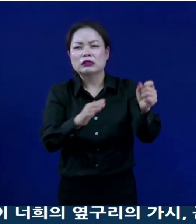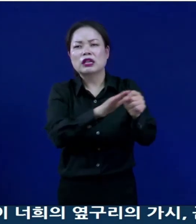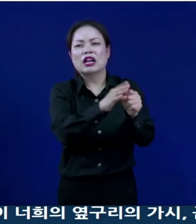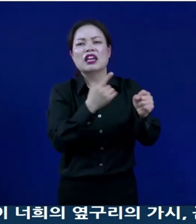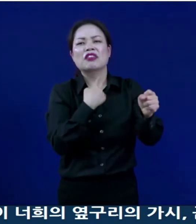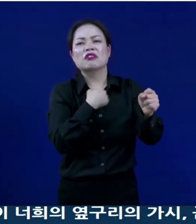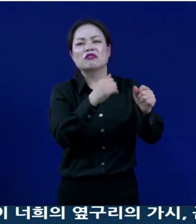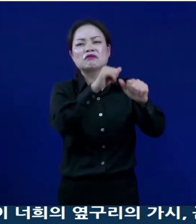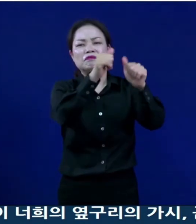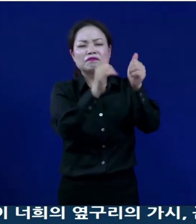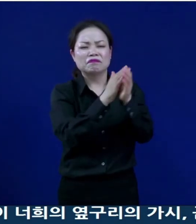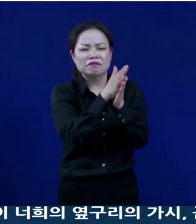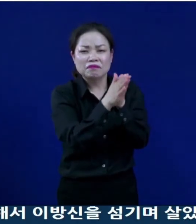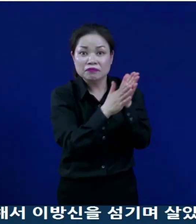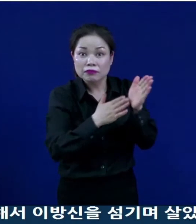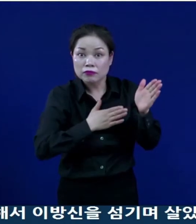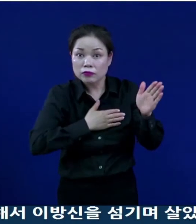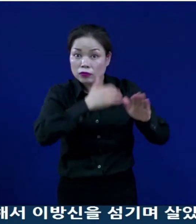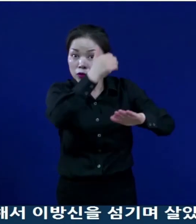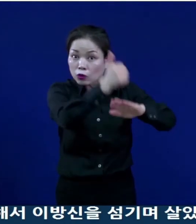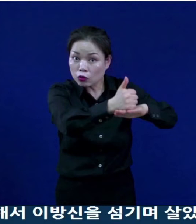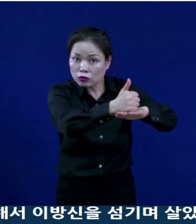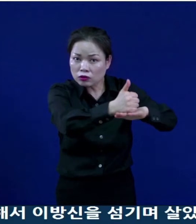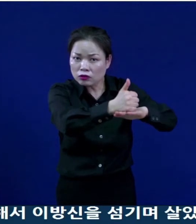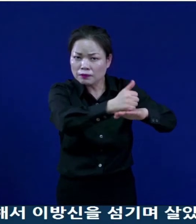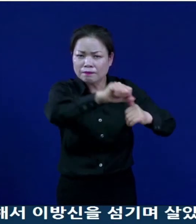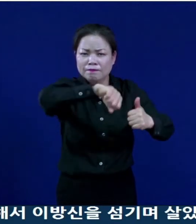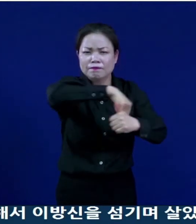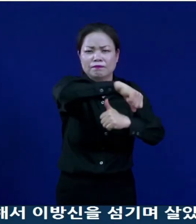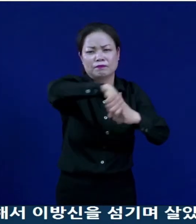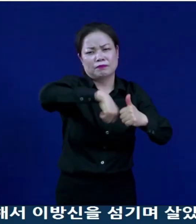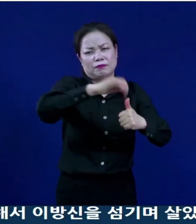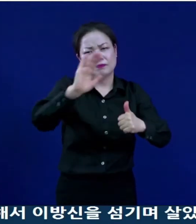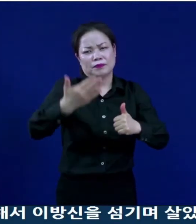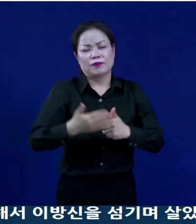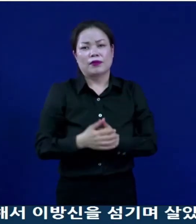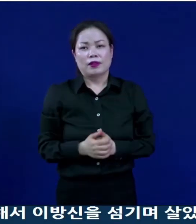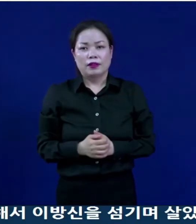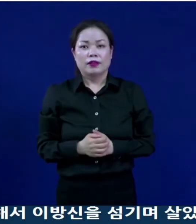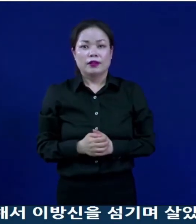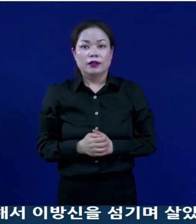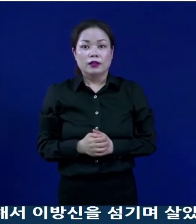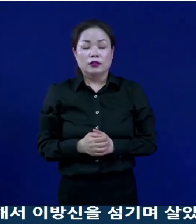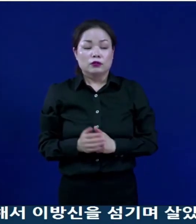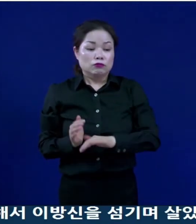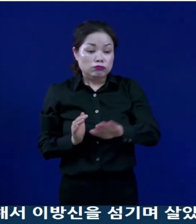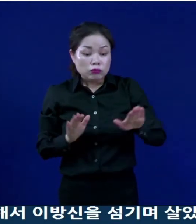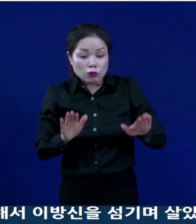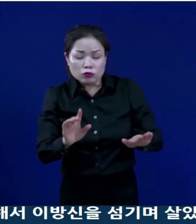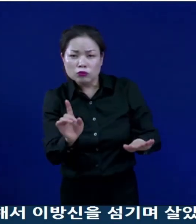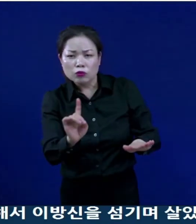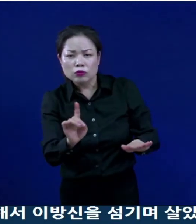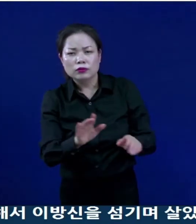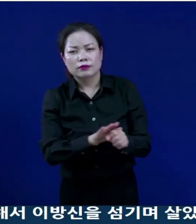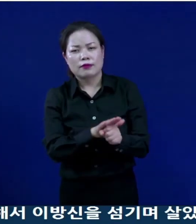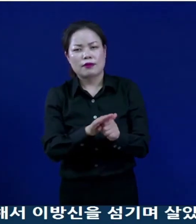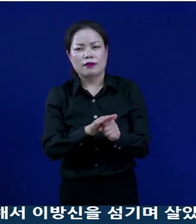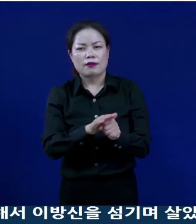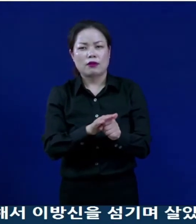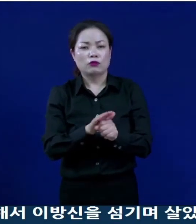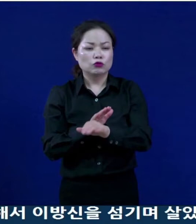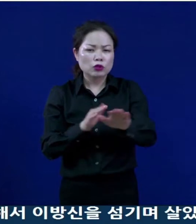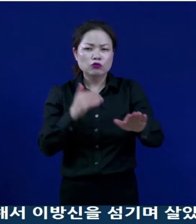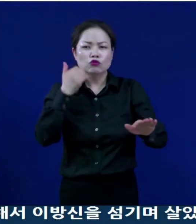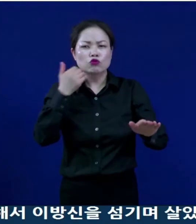것들이 결국 나에게 올무가 되어서 돌아온 것입니다. 그러므로 우리는 오늘 무엇을 사랑하며